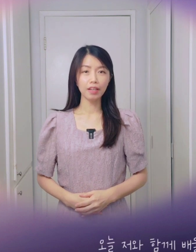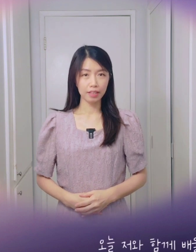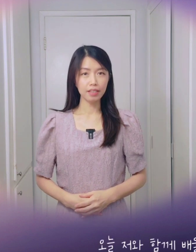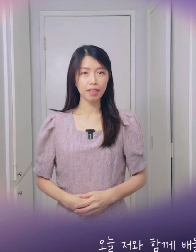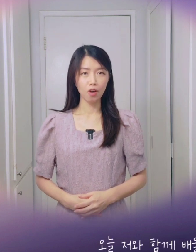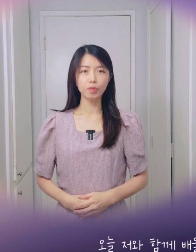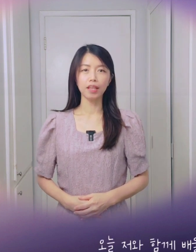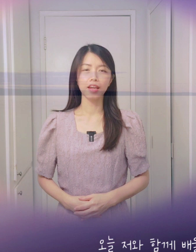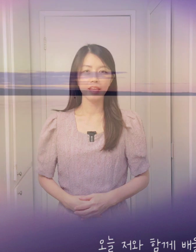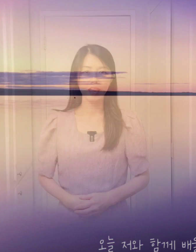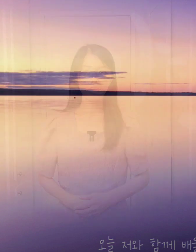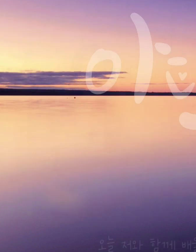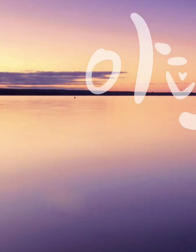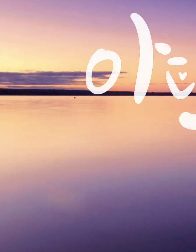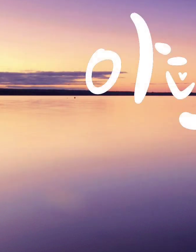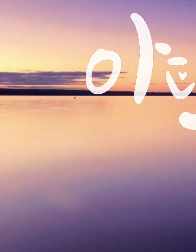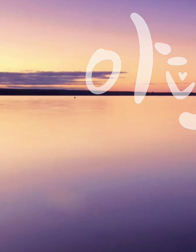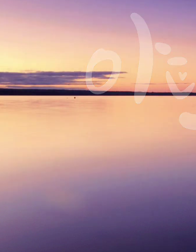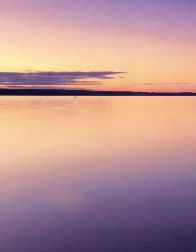그러면 끝까지 시청 부탁드릴게요.